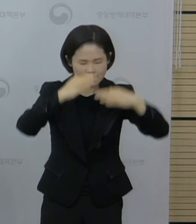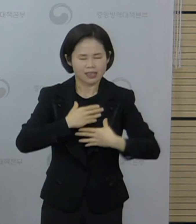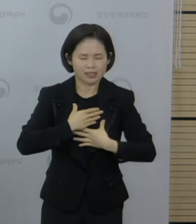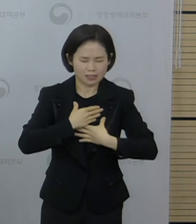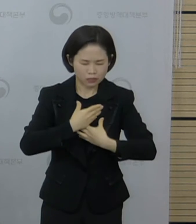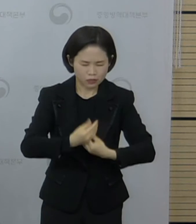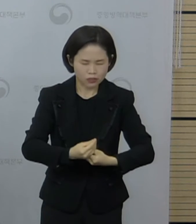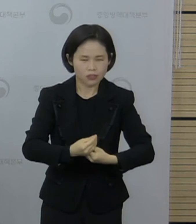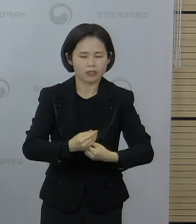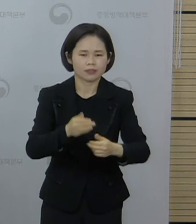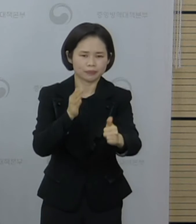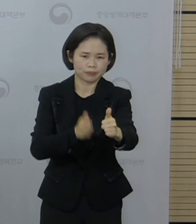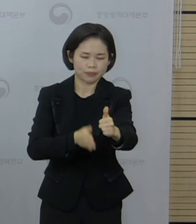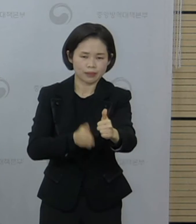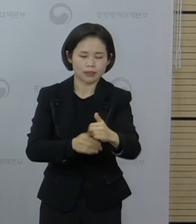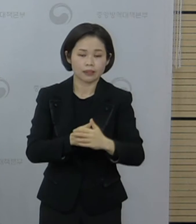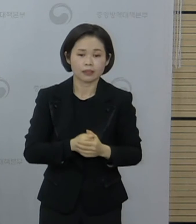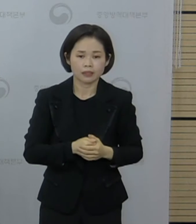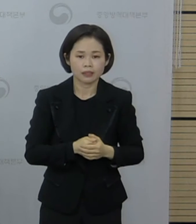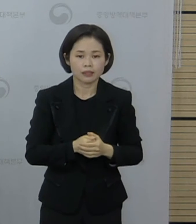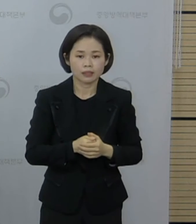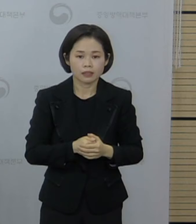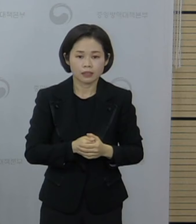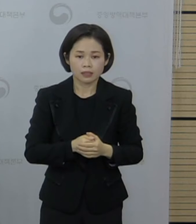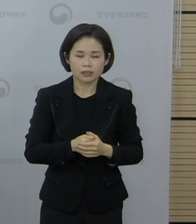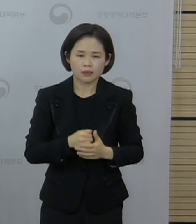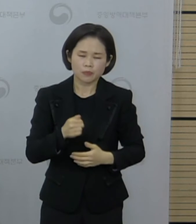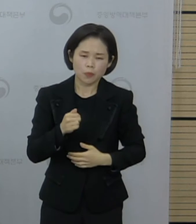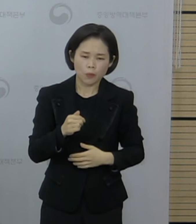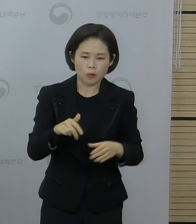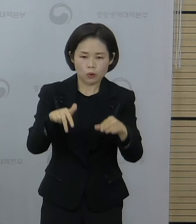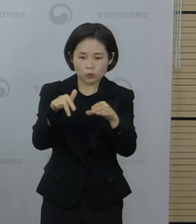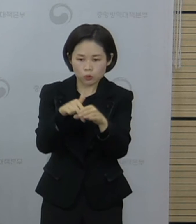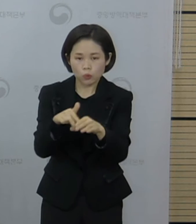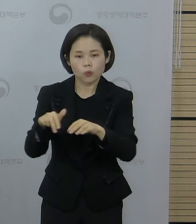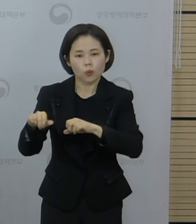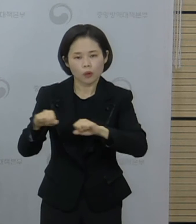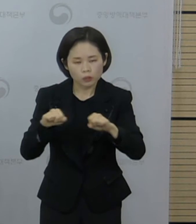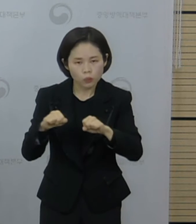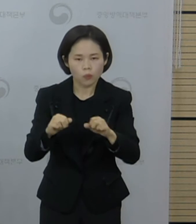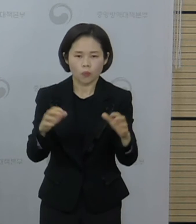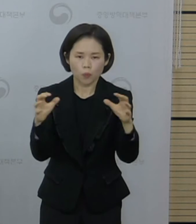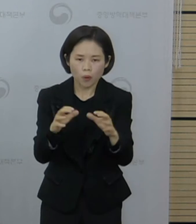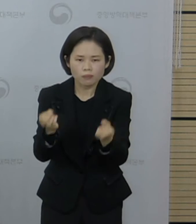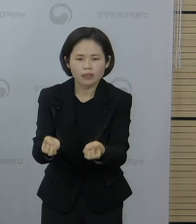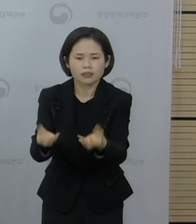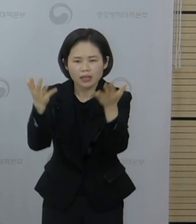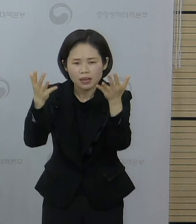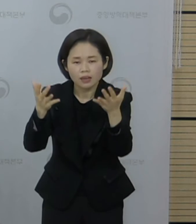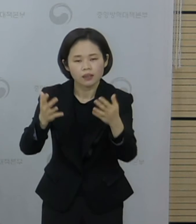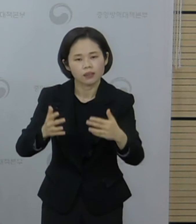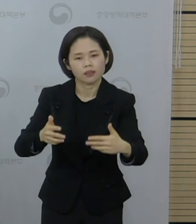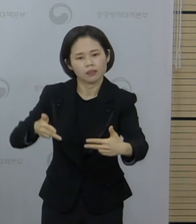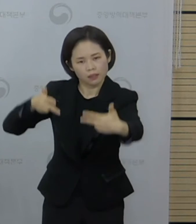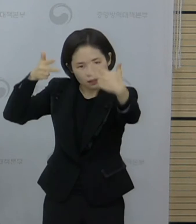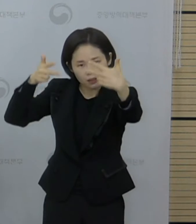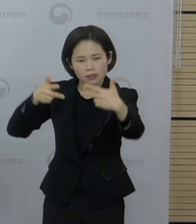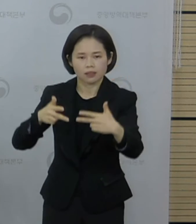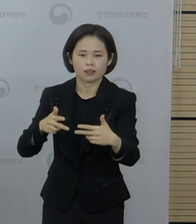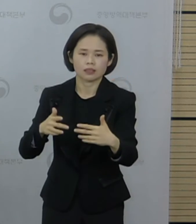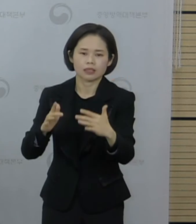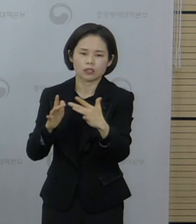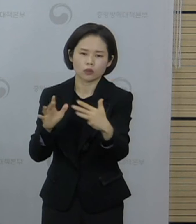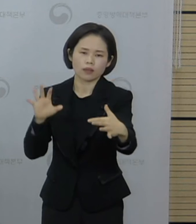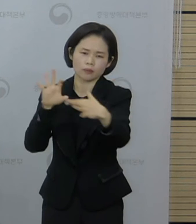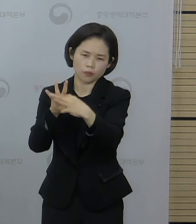주십시오 앞서 말씀드린대로 거듭거듭 종교활동 그리고 모임 행사는 비대면 비접촉 으로 진행해